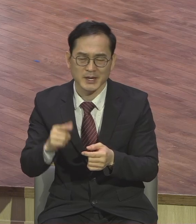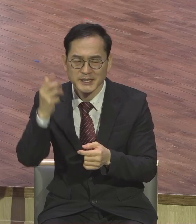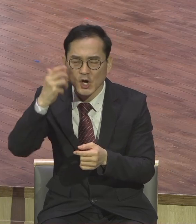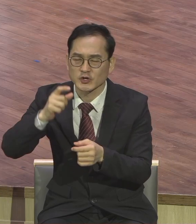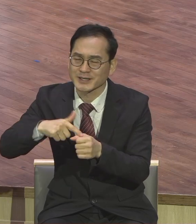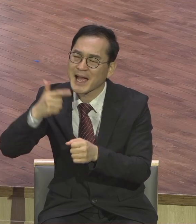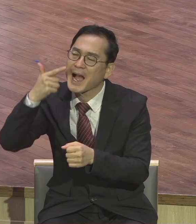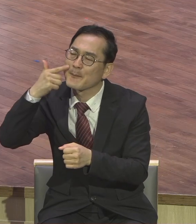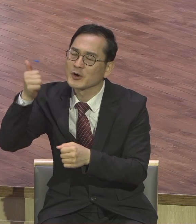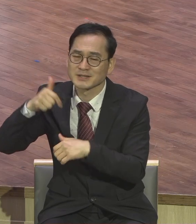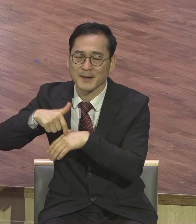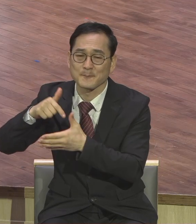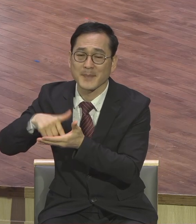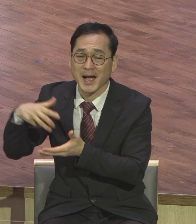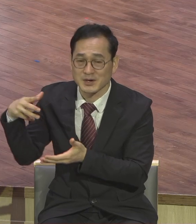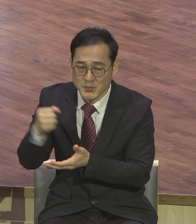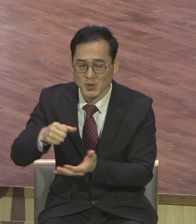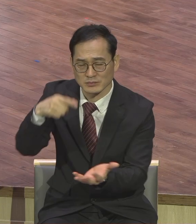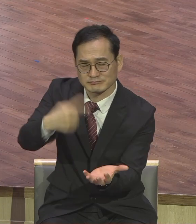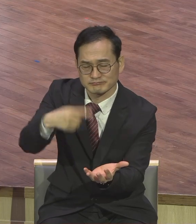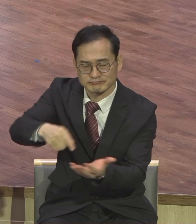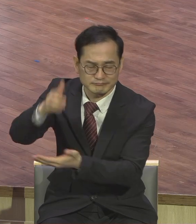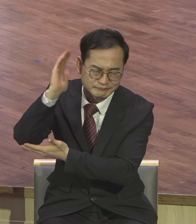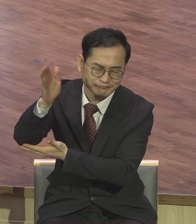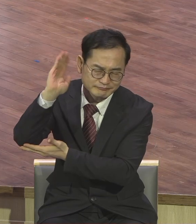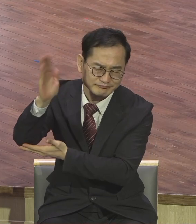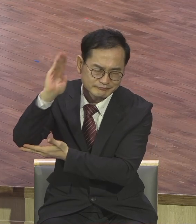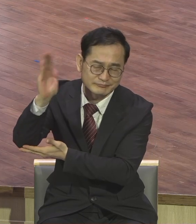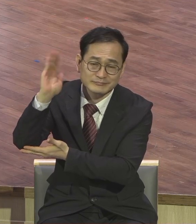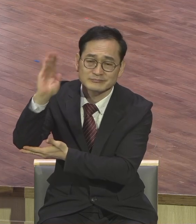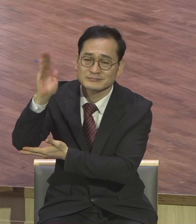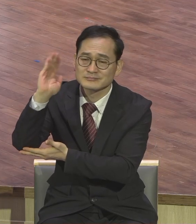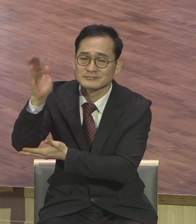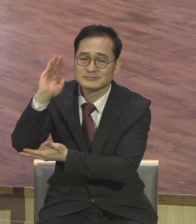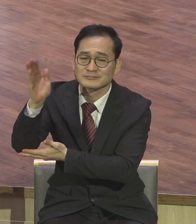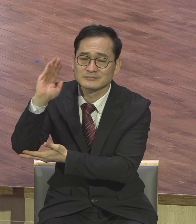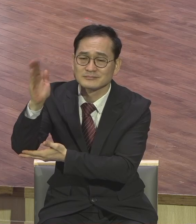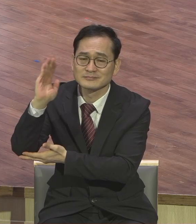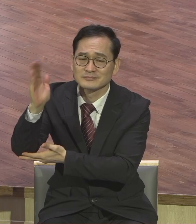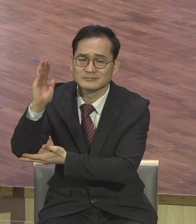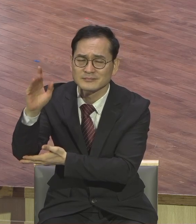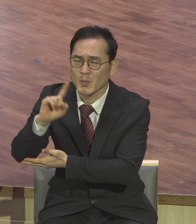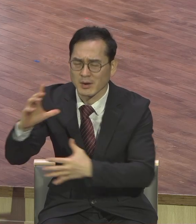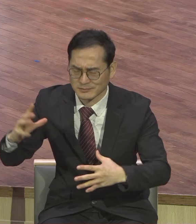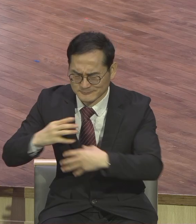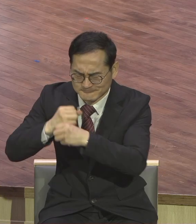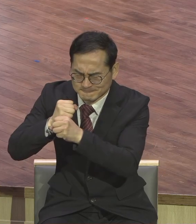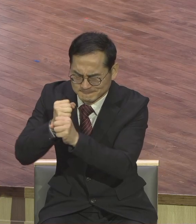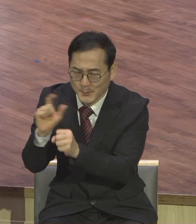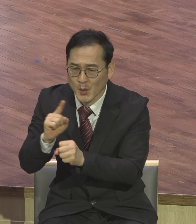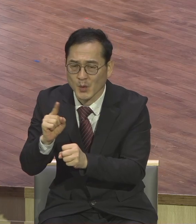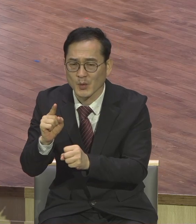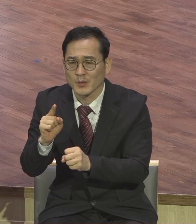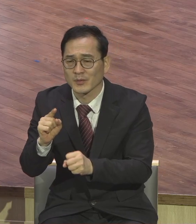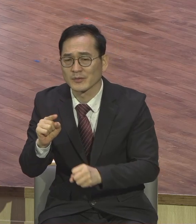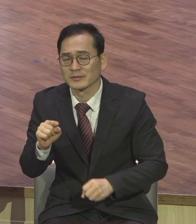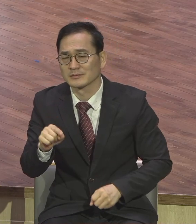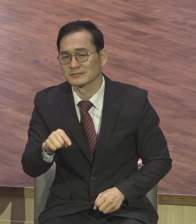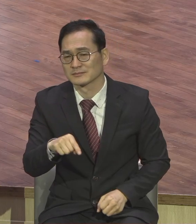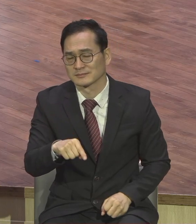아버지의 심정으로 강조했던 메시지의 결론입니다. 결론이 뭐냐? 다시는